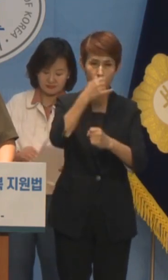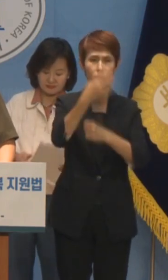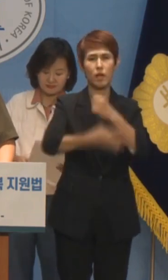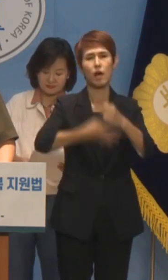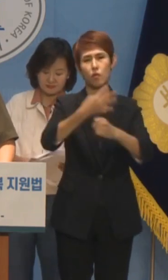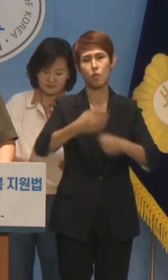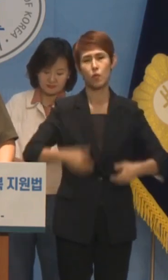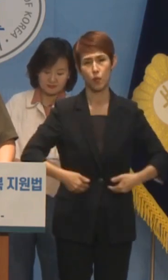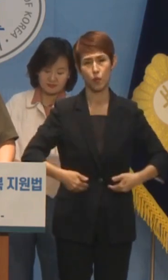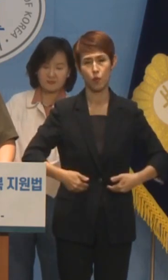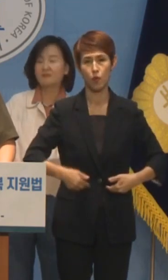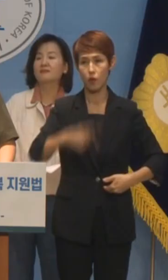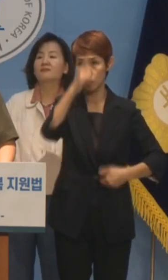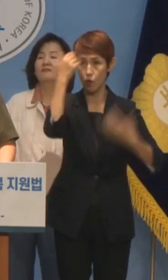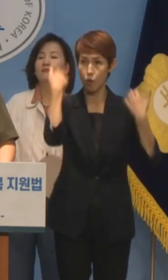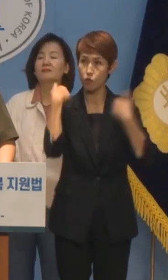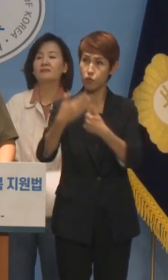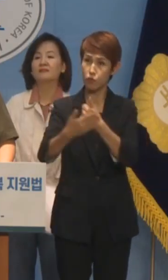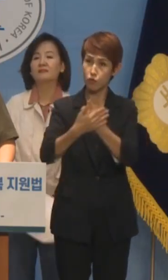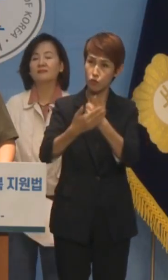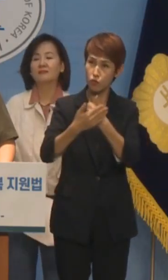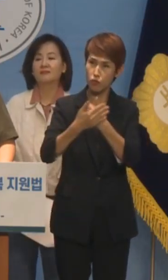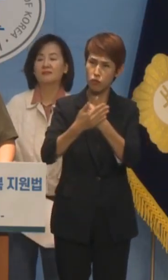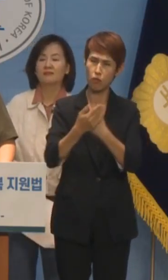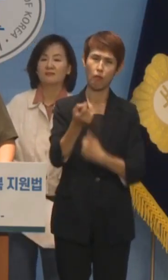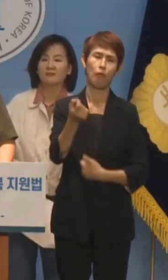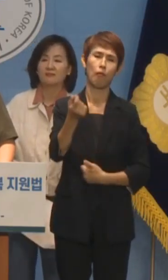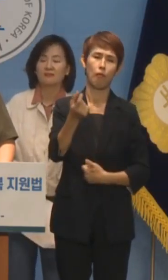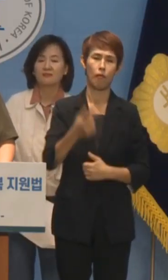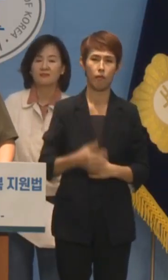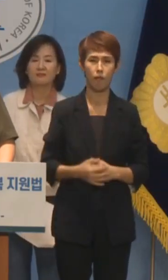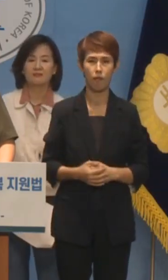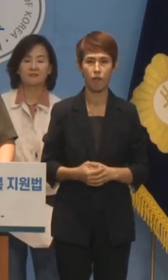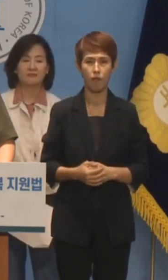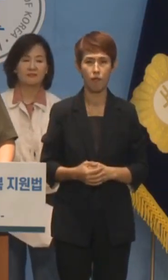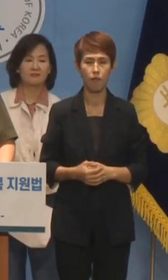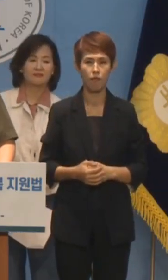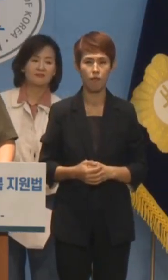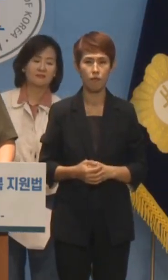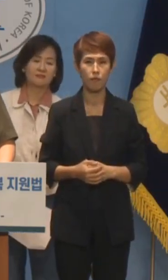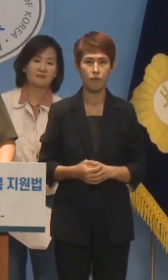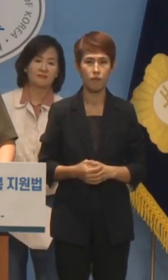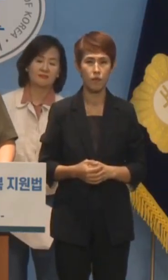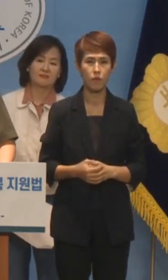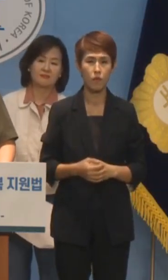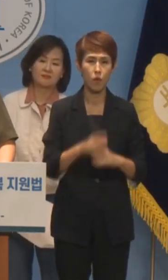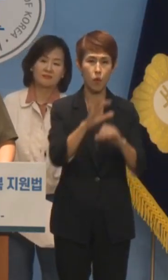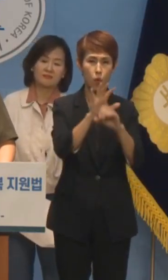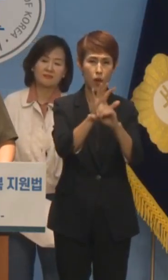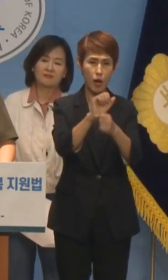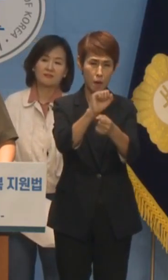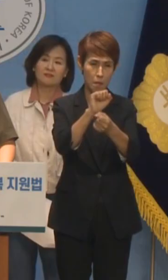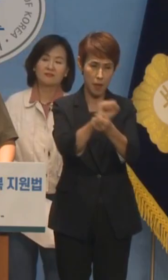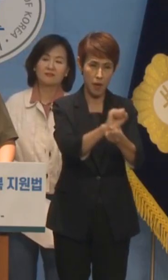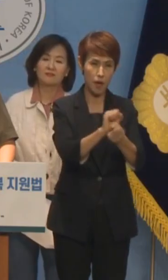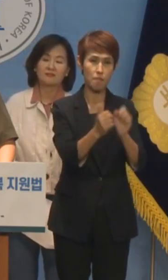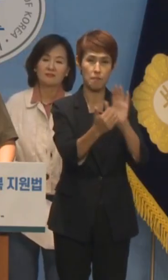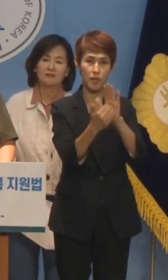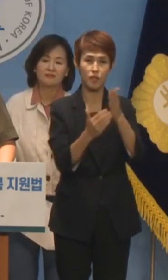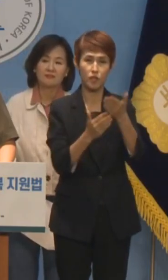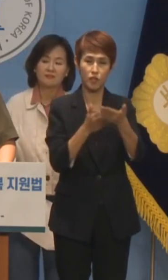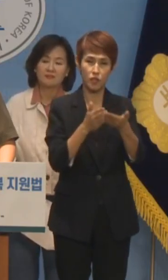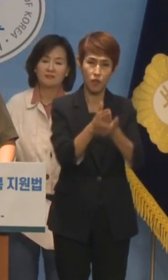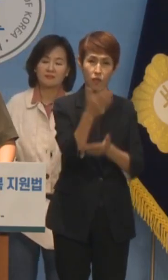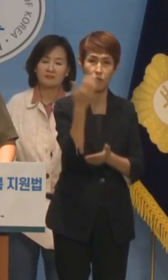정부의 회복기 지원은 아주 미미했습니다. 현재도 성남시 의료원은 장기간 코로나19 감염병 전담병원이라는